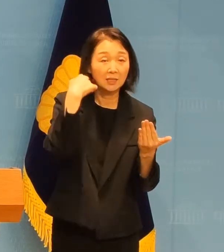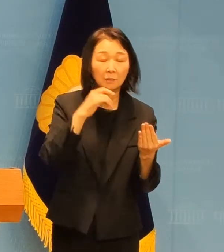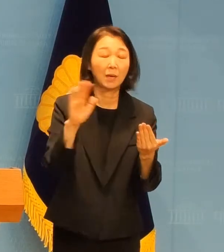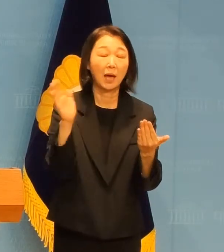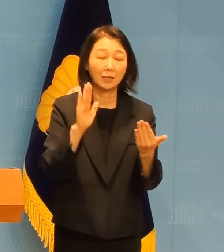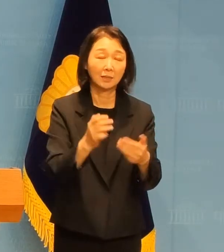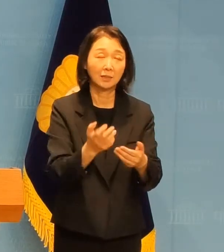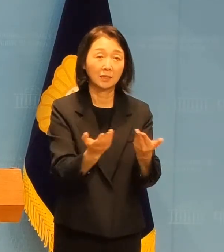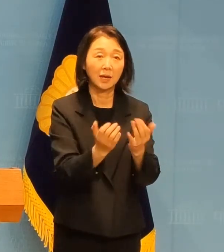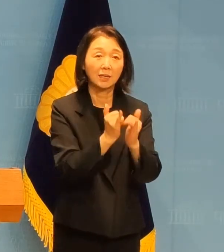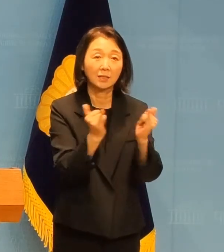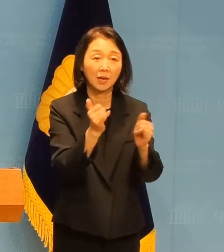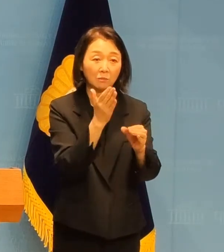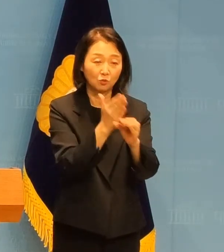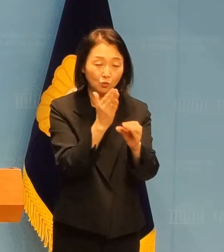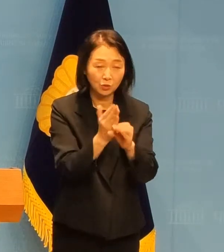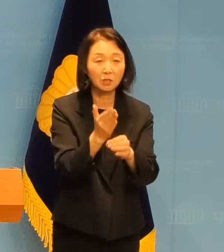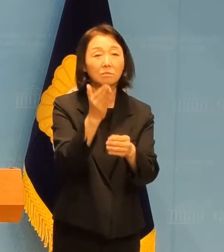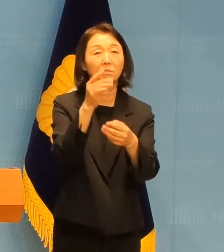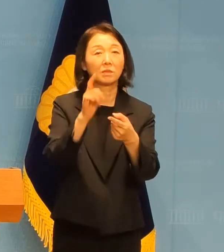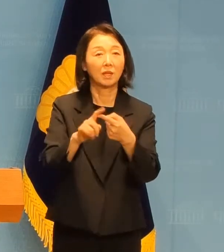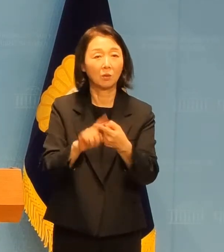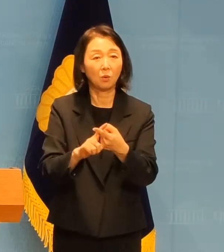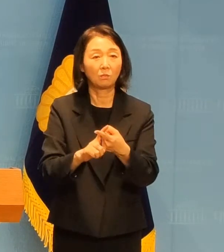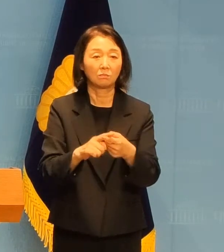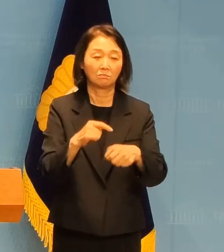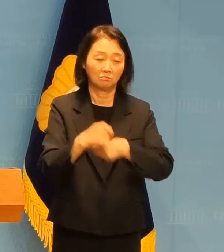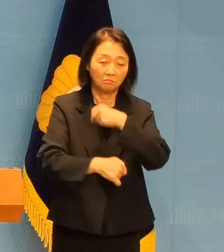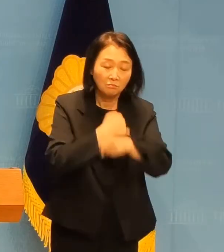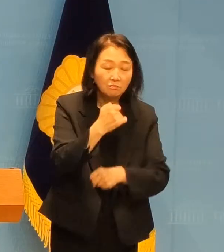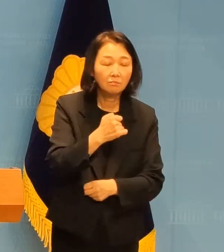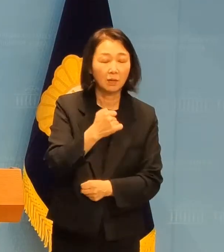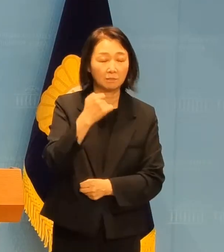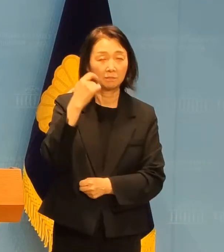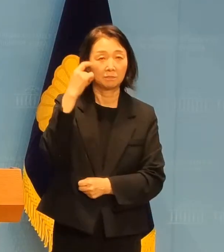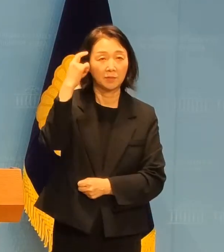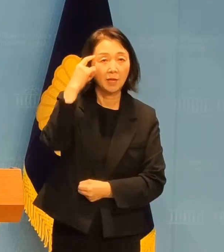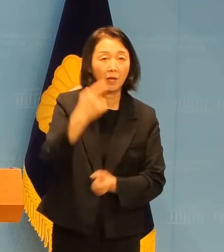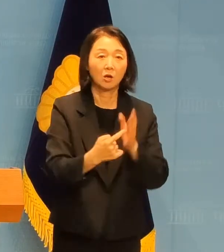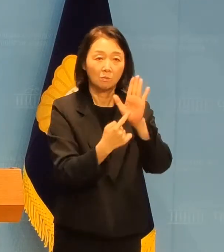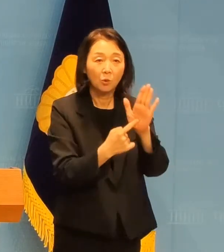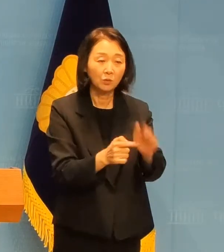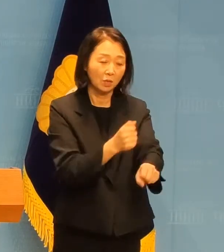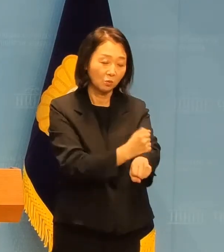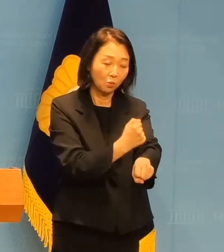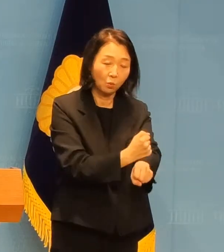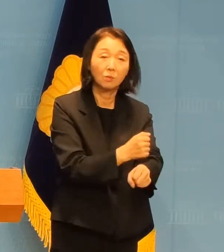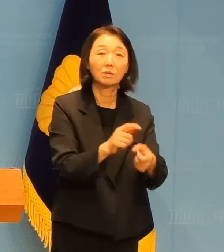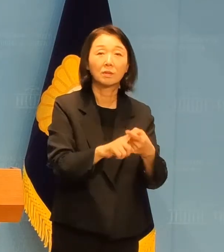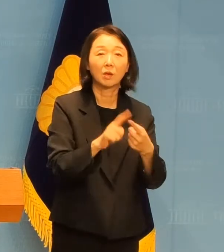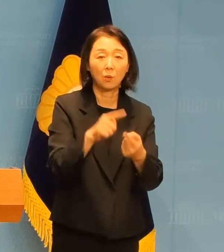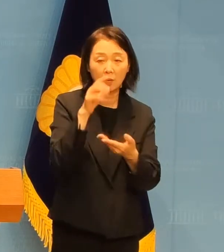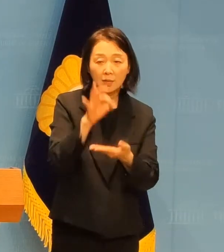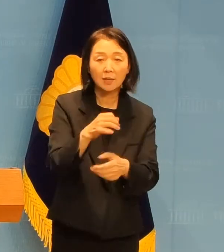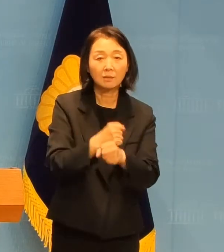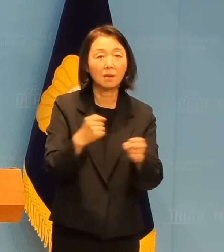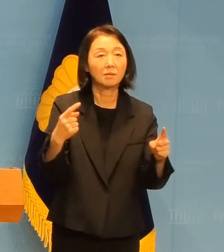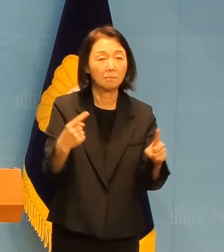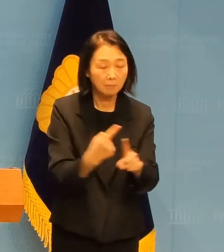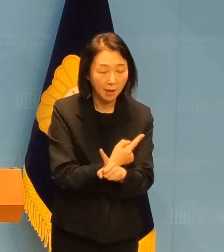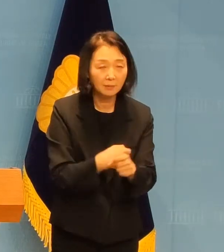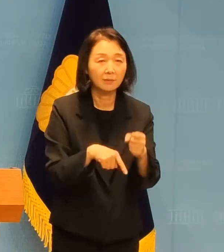아닌 일하는 사람의 주체적이고 자율적인 위상을 표현한 노동으로 가치를 전환한다는